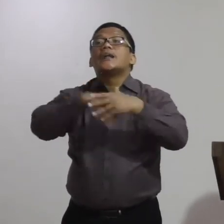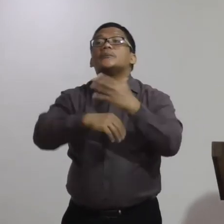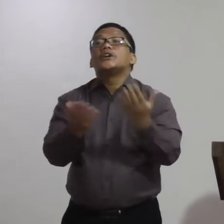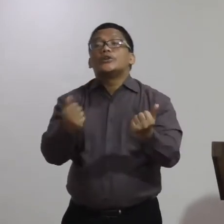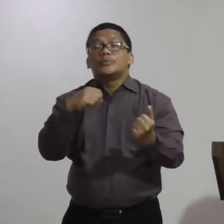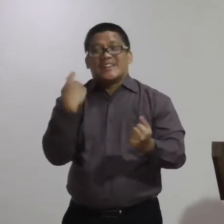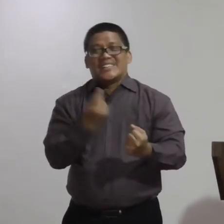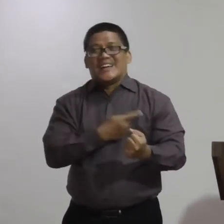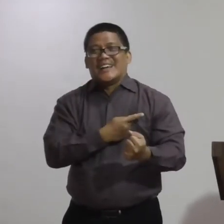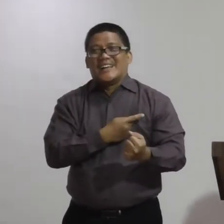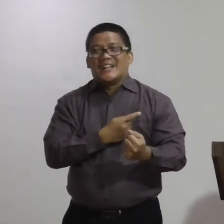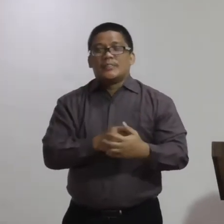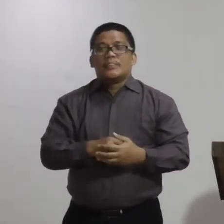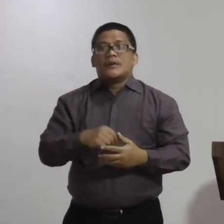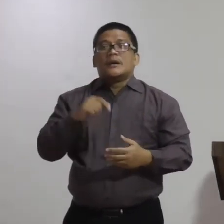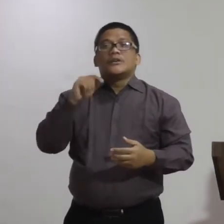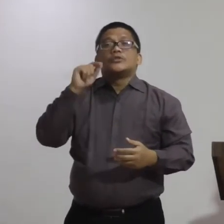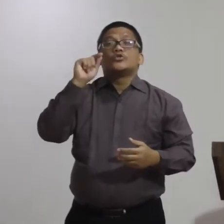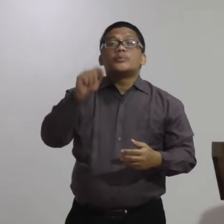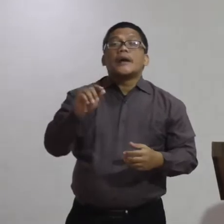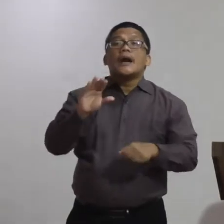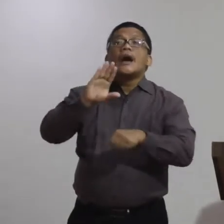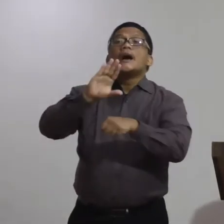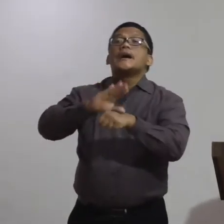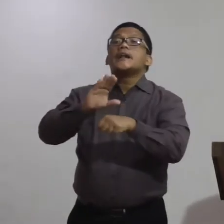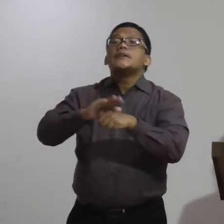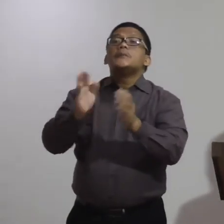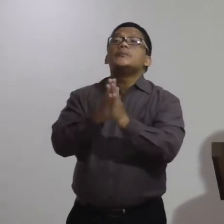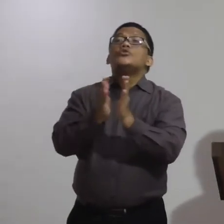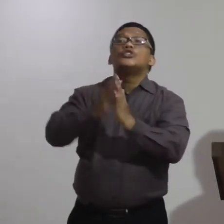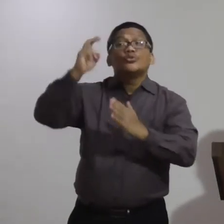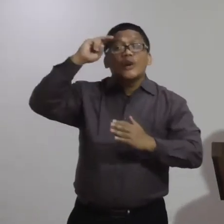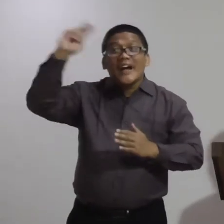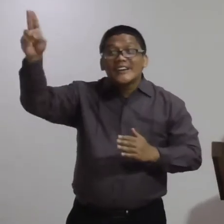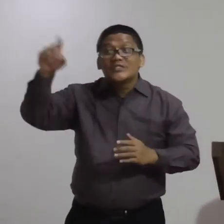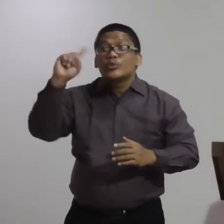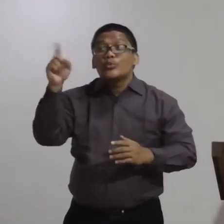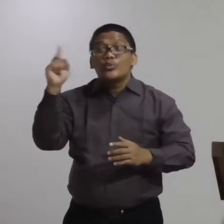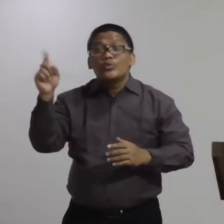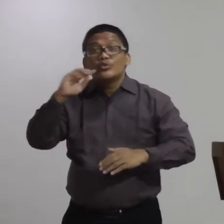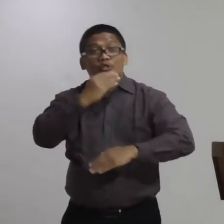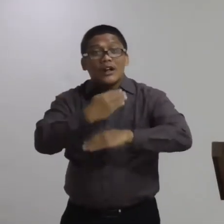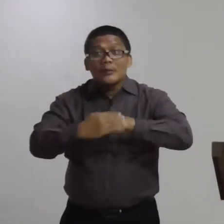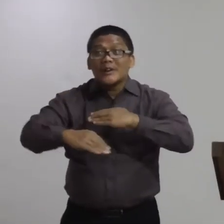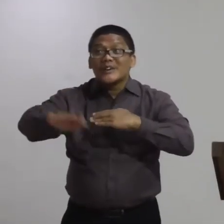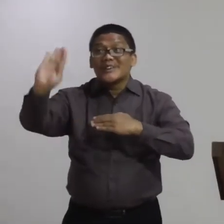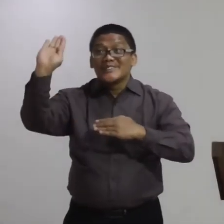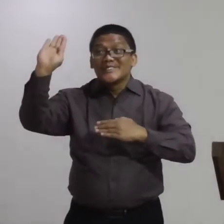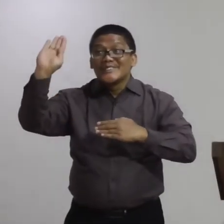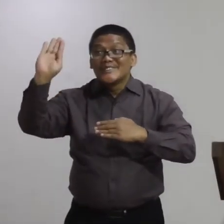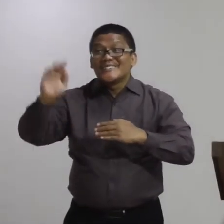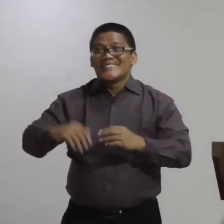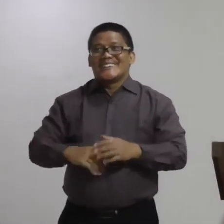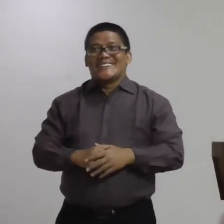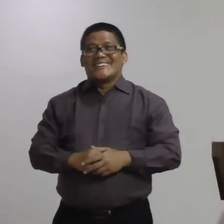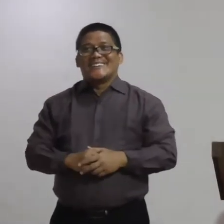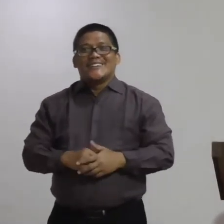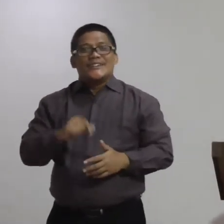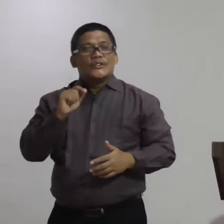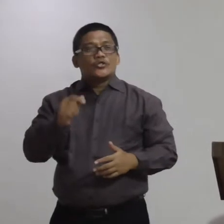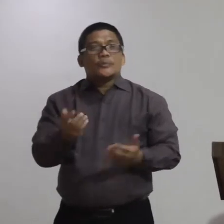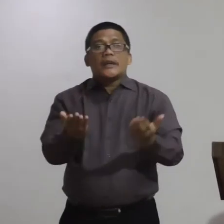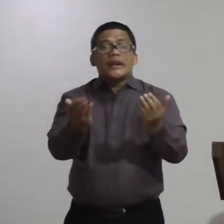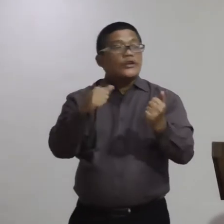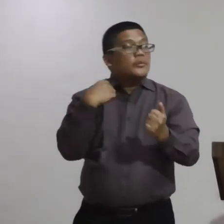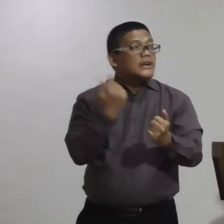bahwa supaya gereja memuji kemuliaan Allah. Nah, jadi Roh Kudus juga menuntun kita supaya